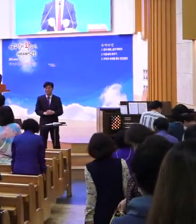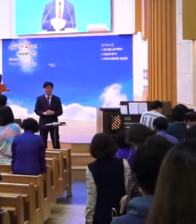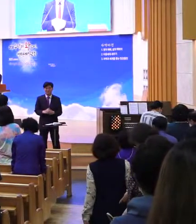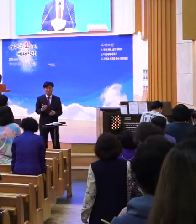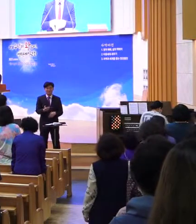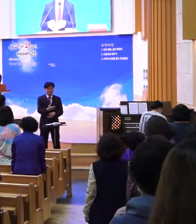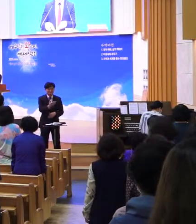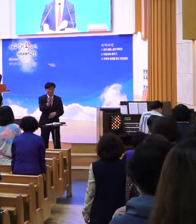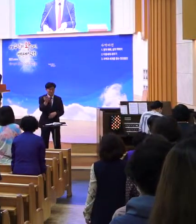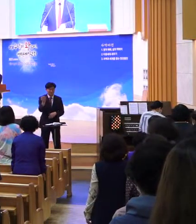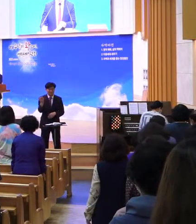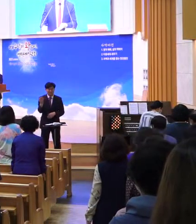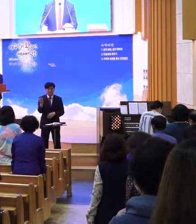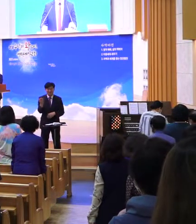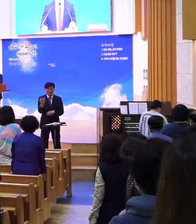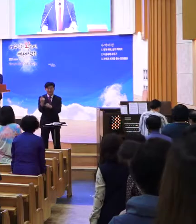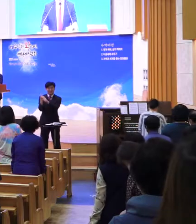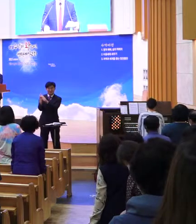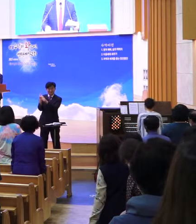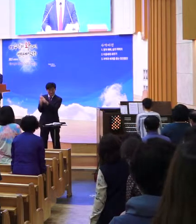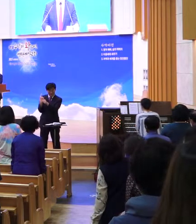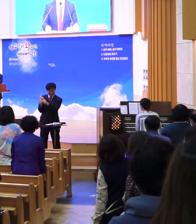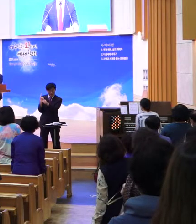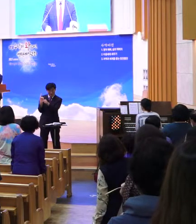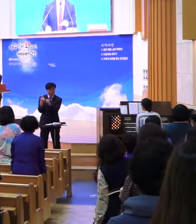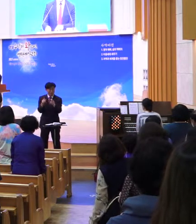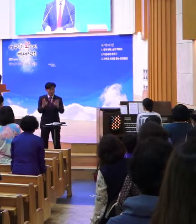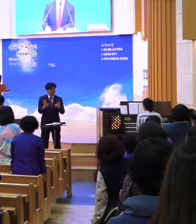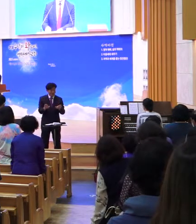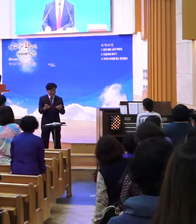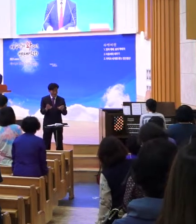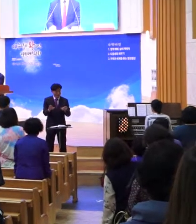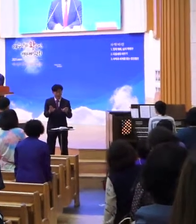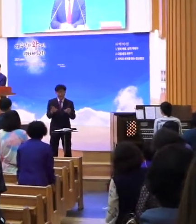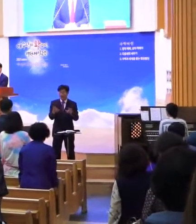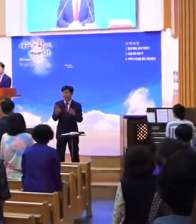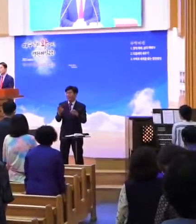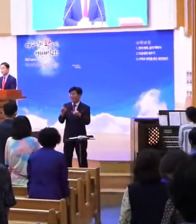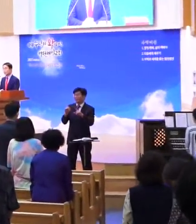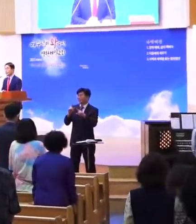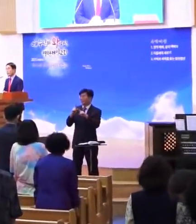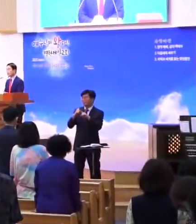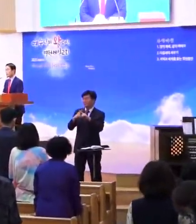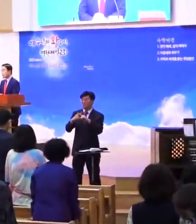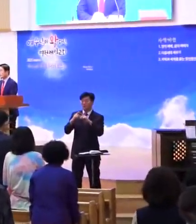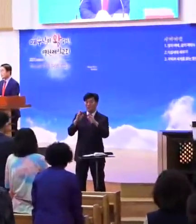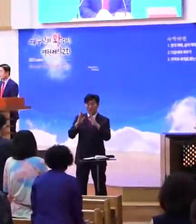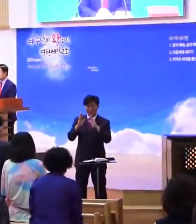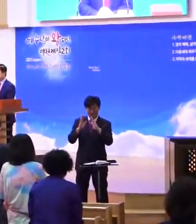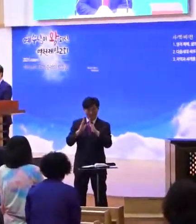여러분, 작년과 또 올 초에 우리 교회가 영천 행전을 선포했습니다.